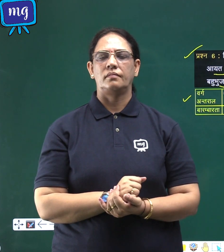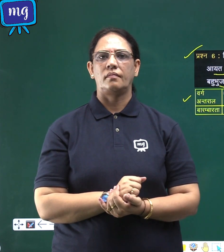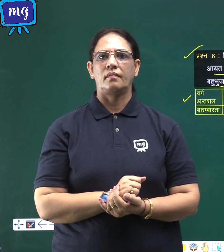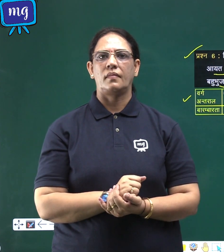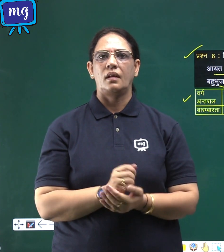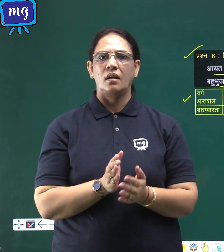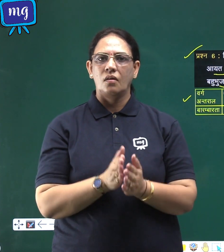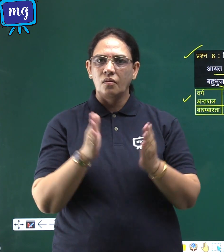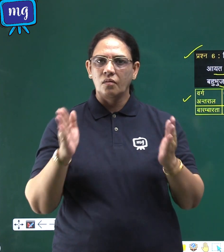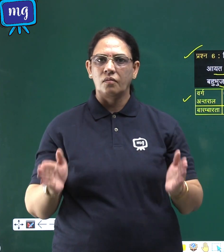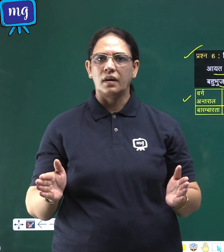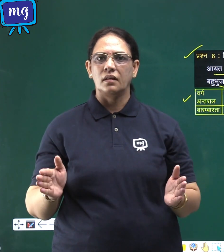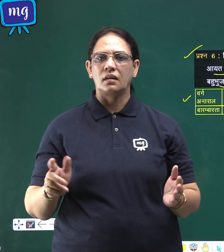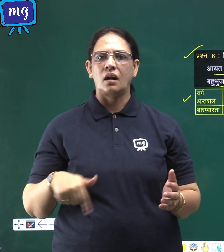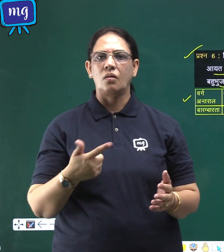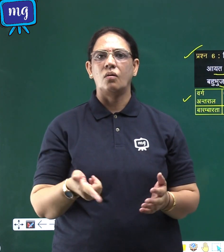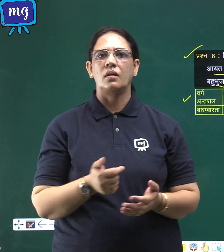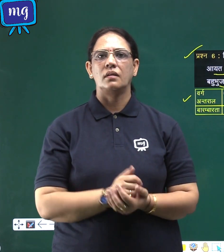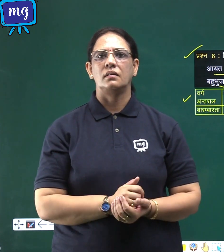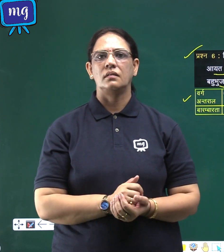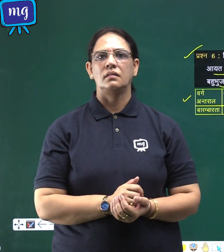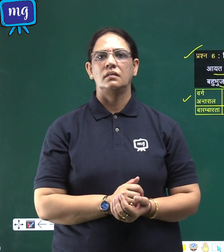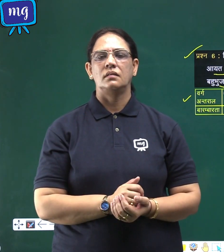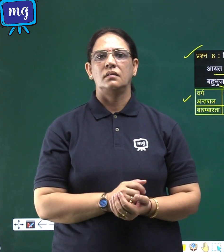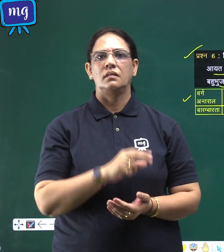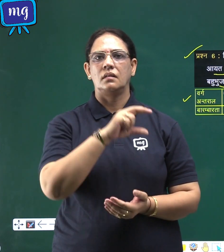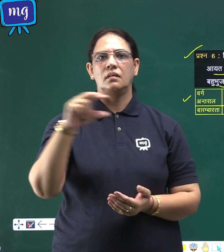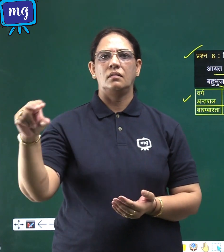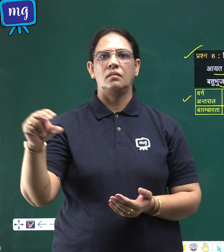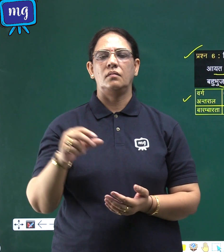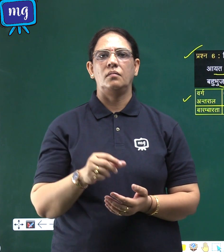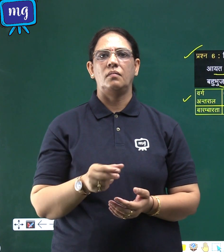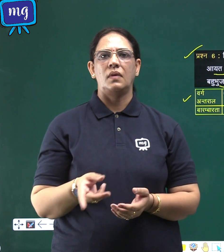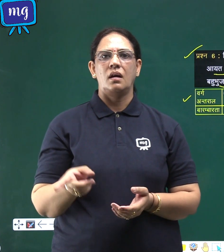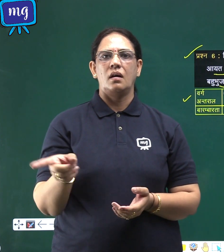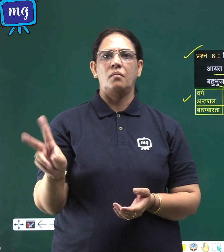वरगंत्राल और उनकी बारम बारता,